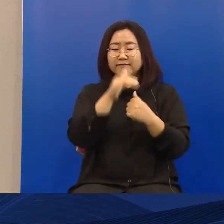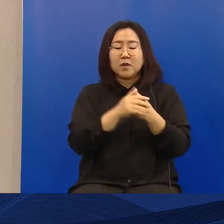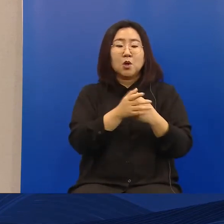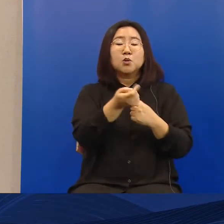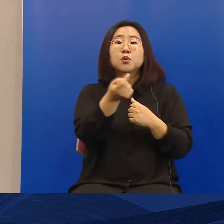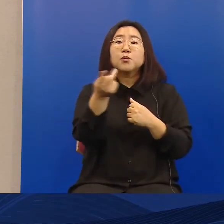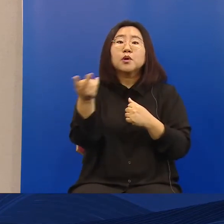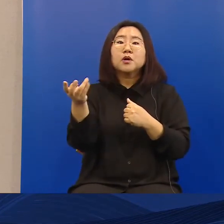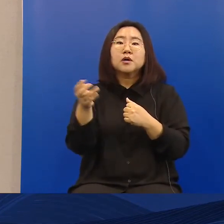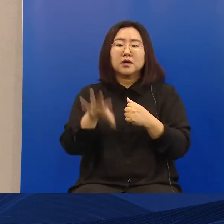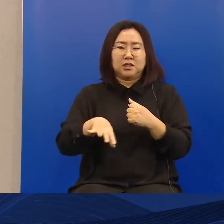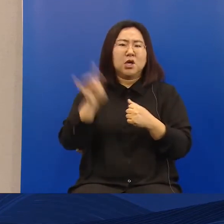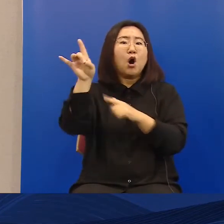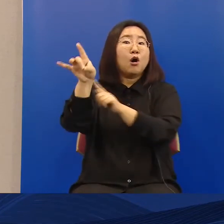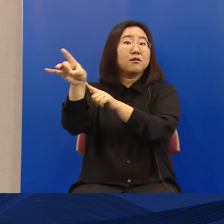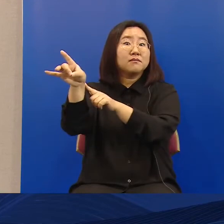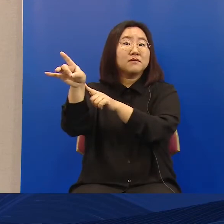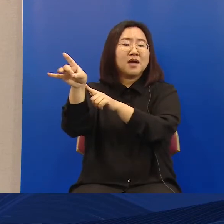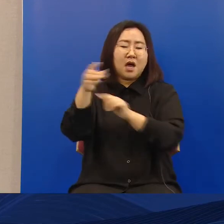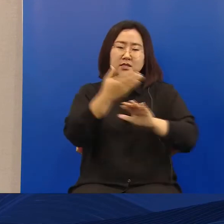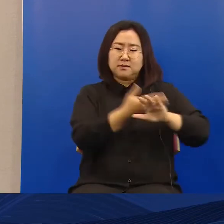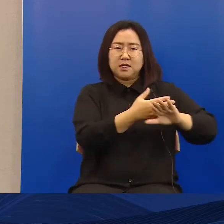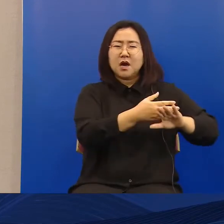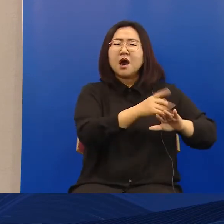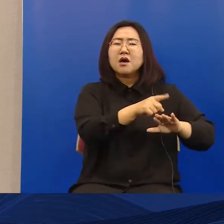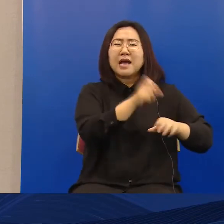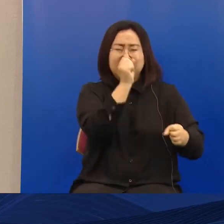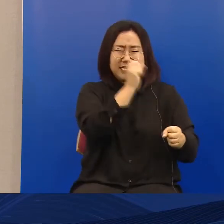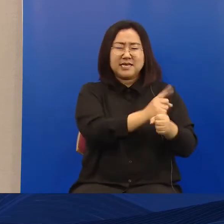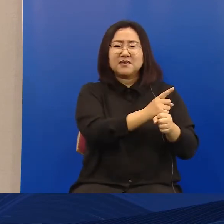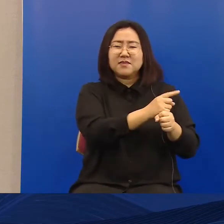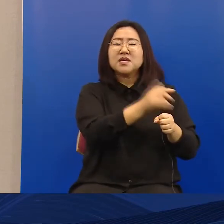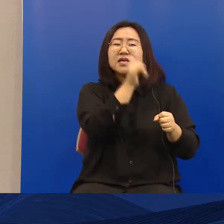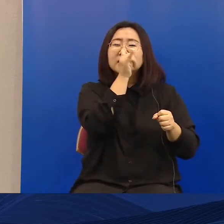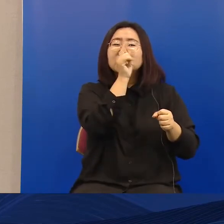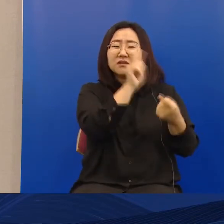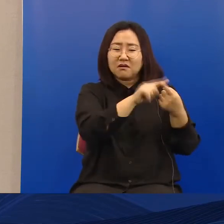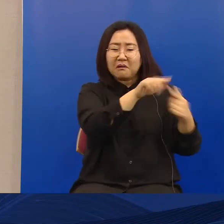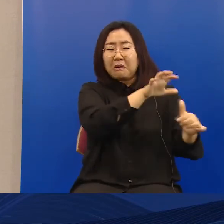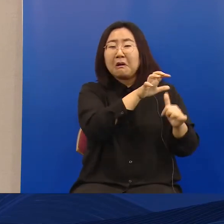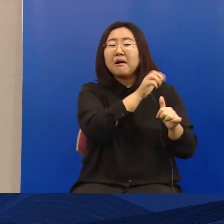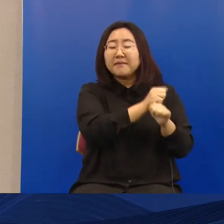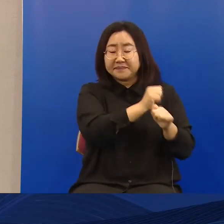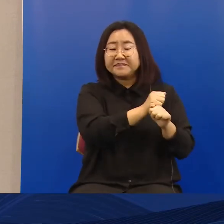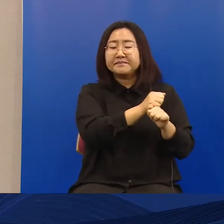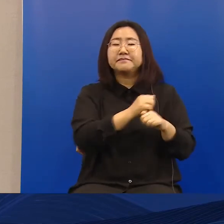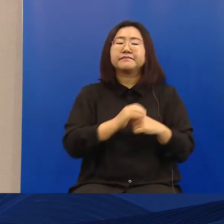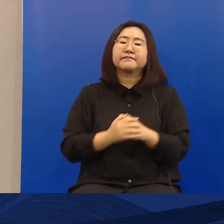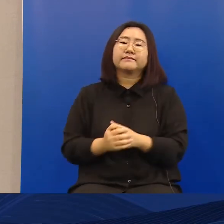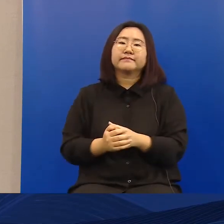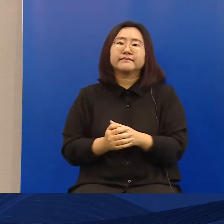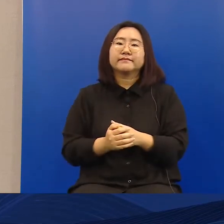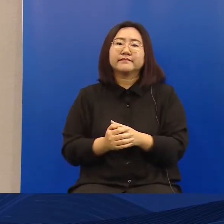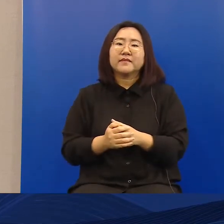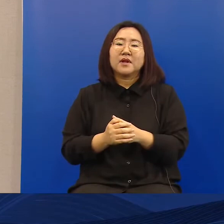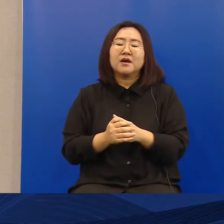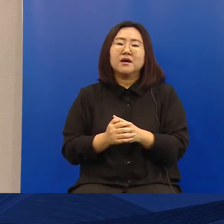몇몇 국가에서는 이게 처음이었습니다. 그리고 다른 국가에서는 뭐 잘 확립된 관행이 이미 있었습니다.